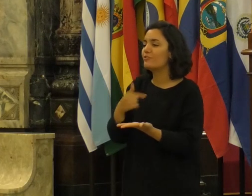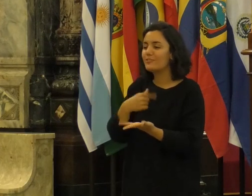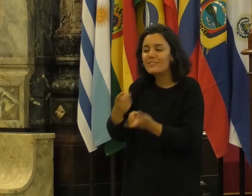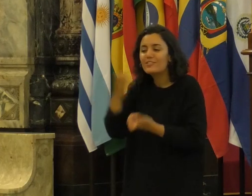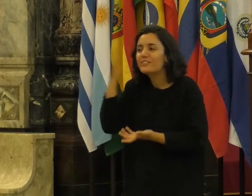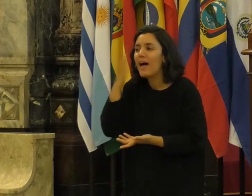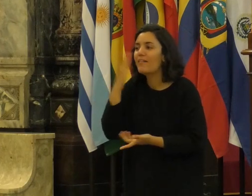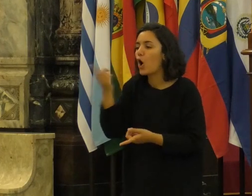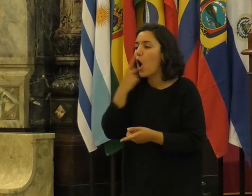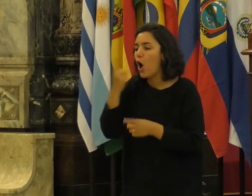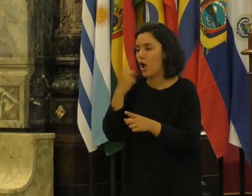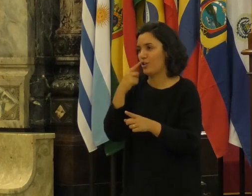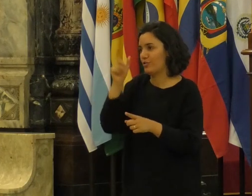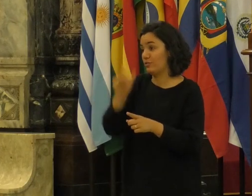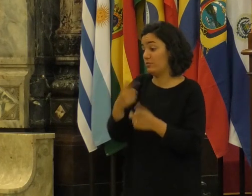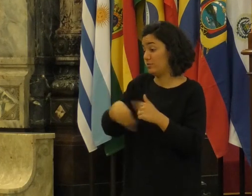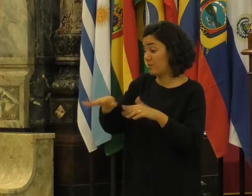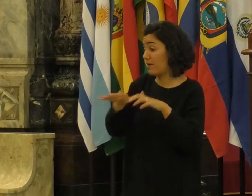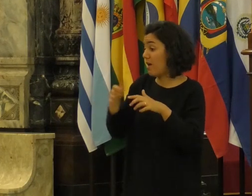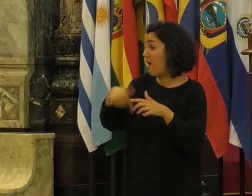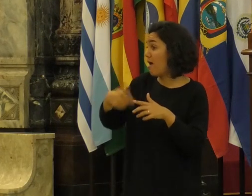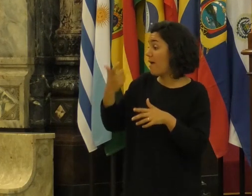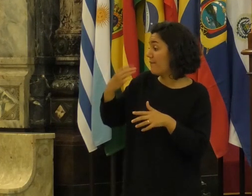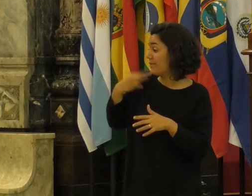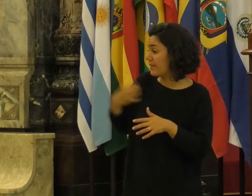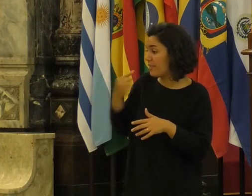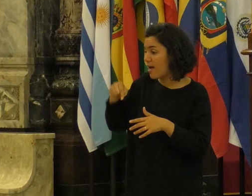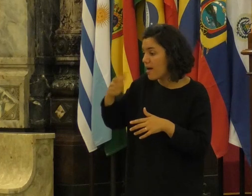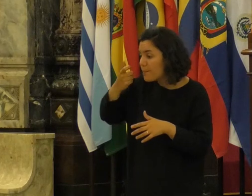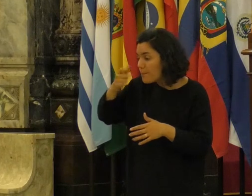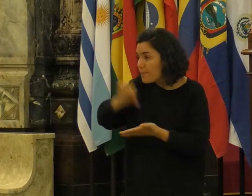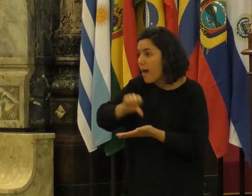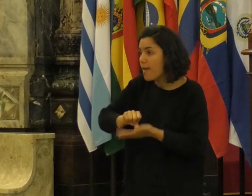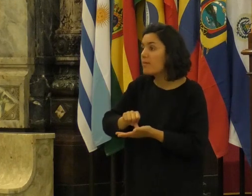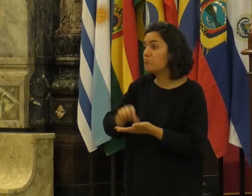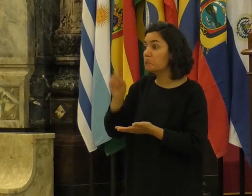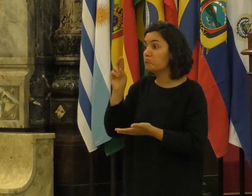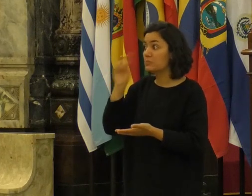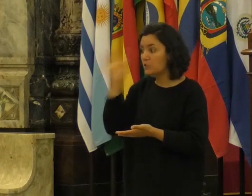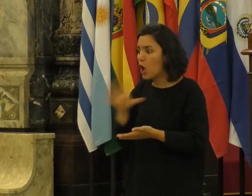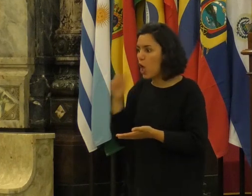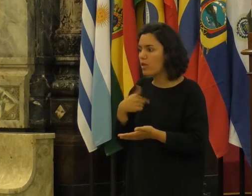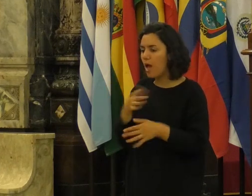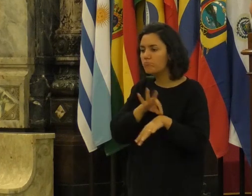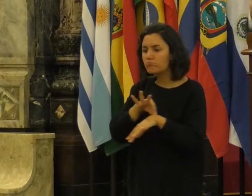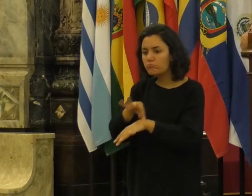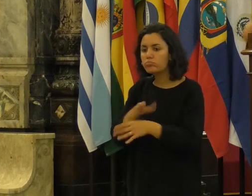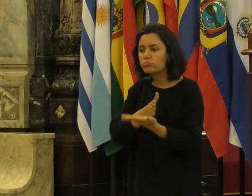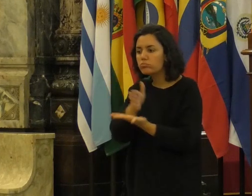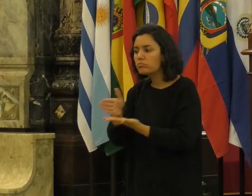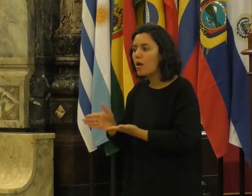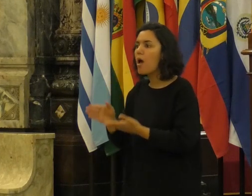Claro que la vida aquí, en este país, demuestra que la psicología se ha orientado también. Hay áreas de desarrollo del